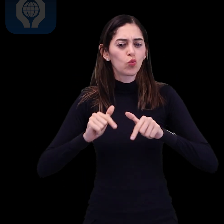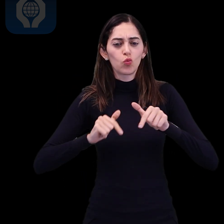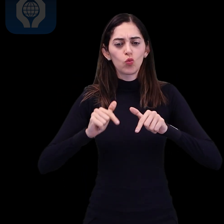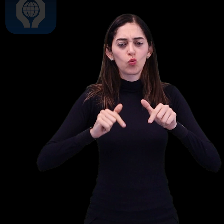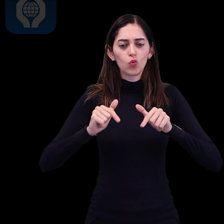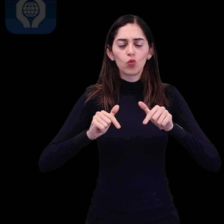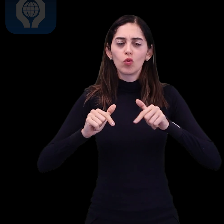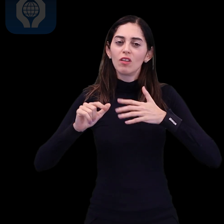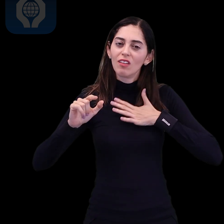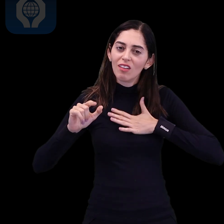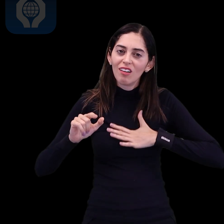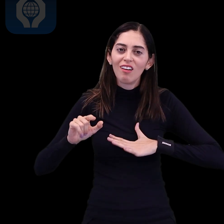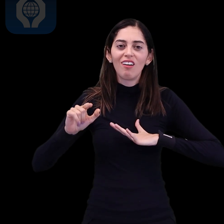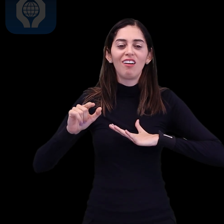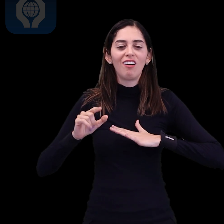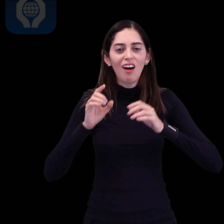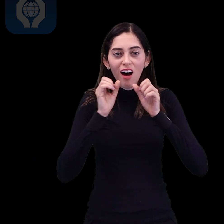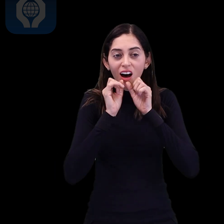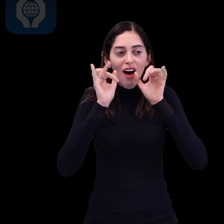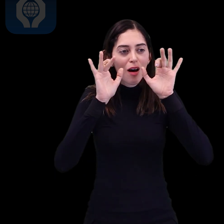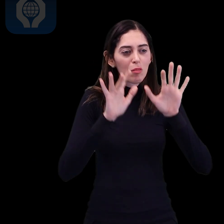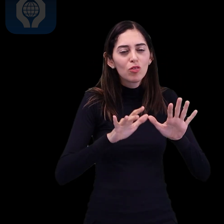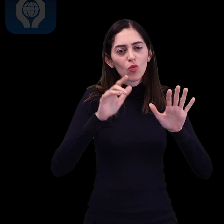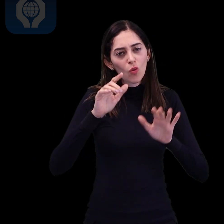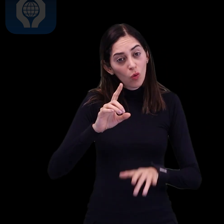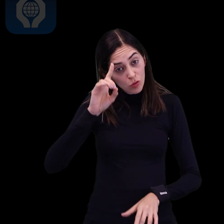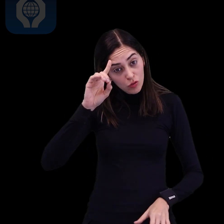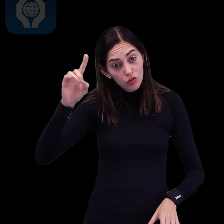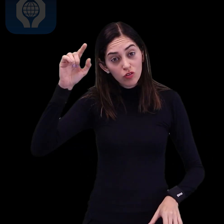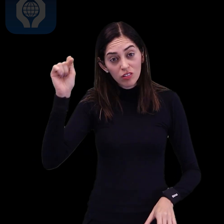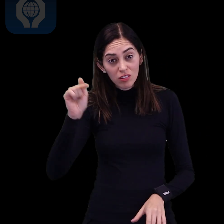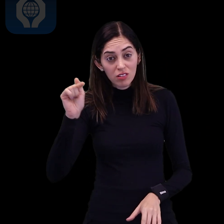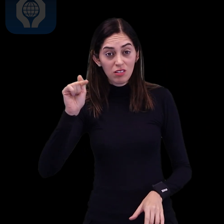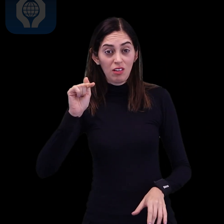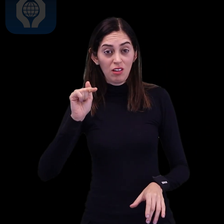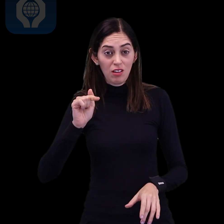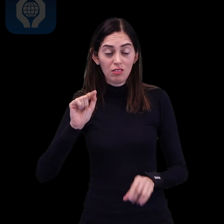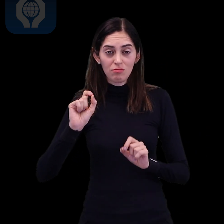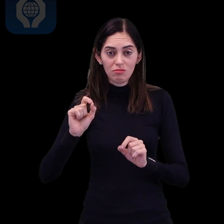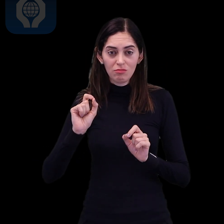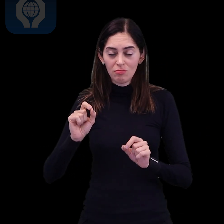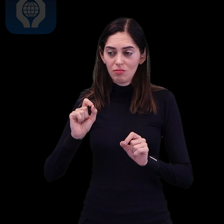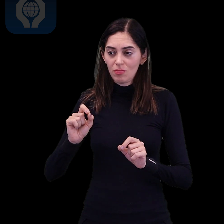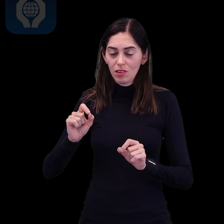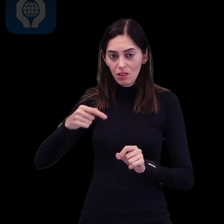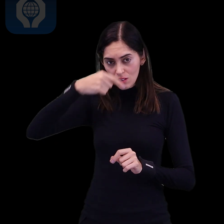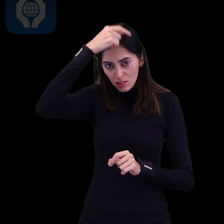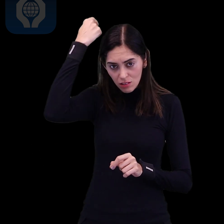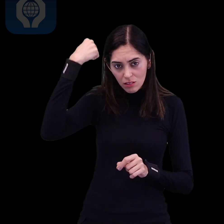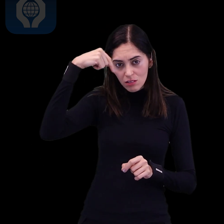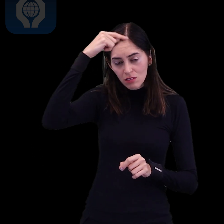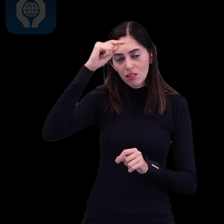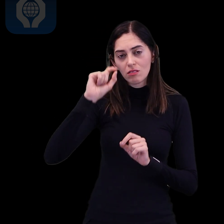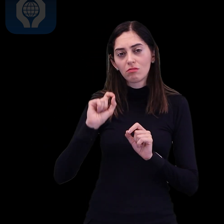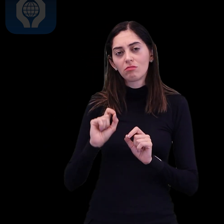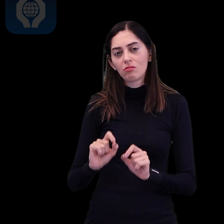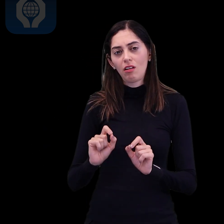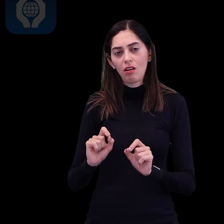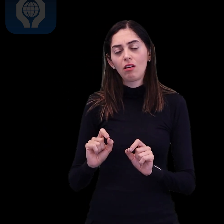obra que tinha feito. E abençoou Deus o dia 7º e o santificou, porque nele descansou de